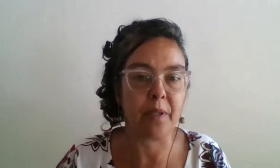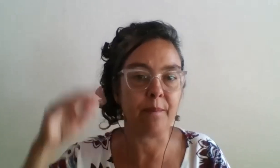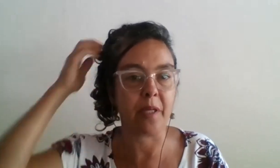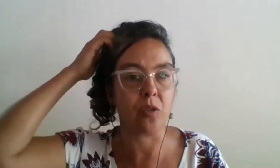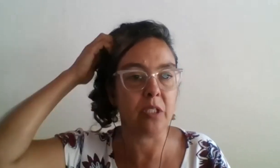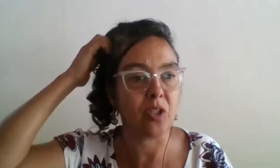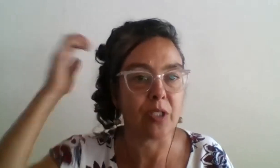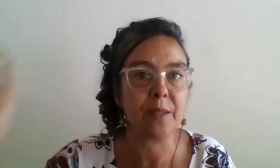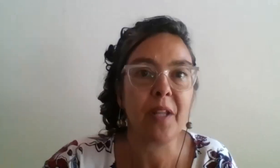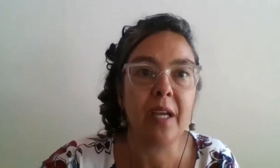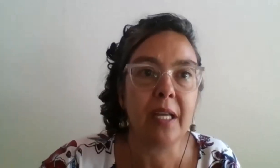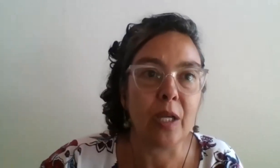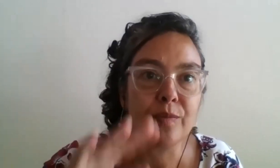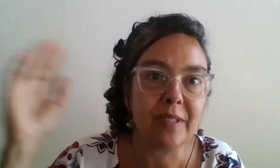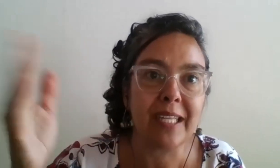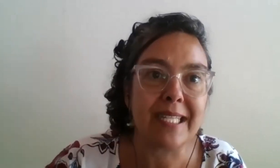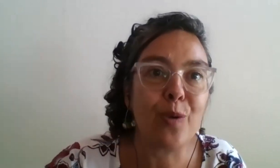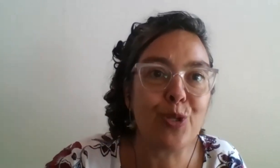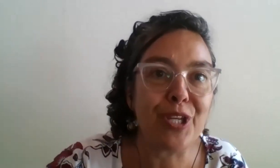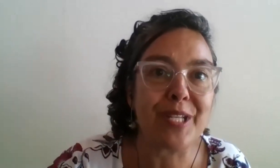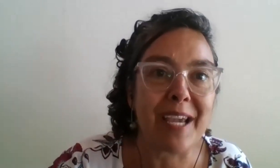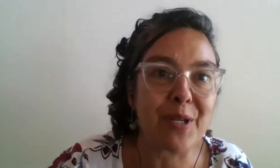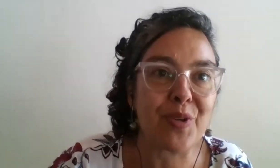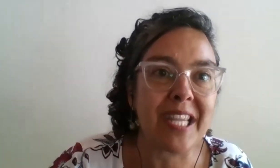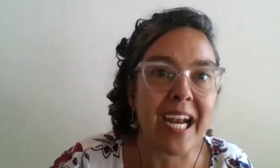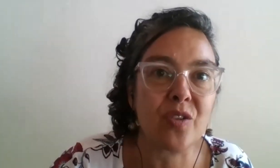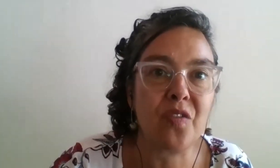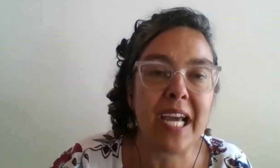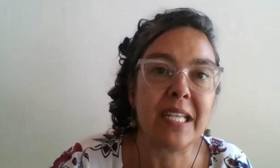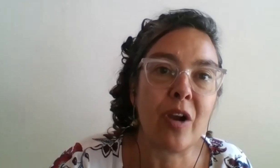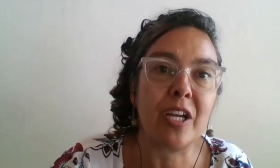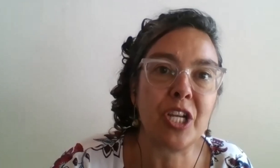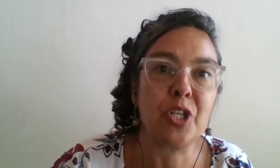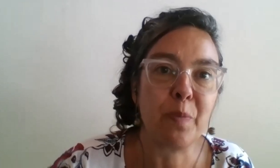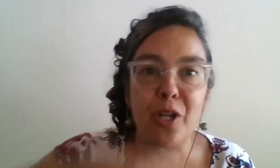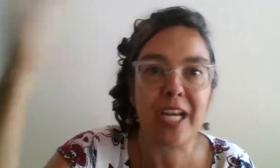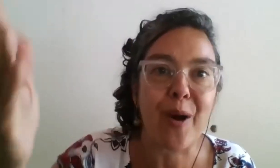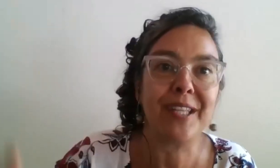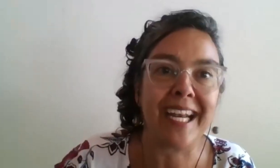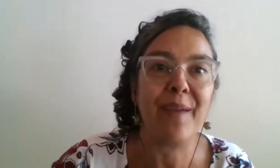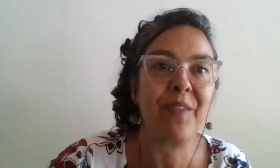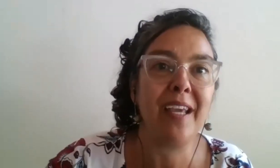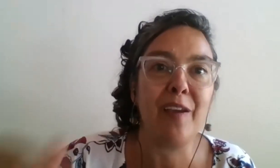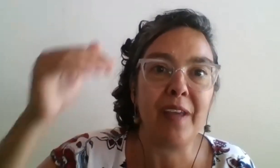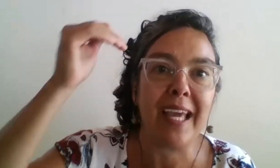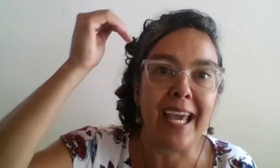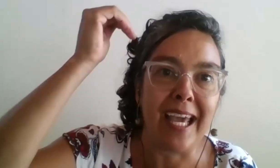importantes para todas nós. Então, segundinhos aí para as considerações finais. Agora acho que a gente pode ir na ordem,